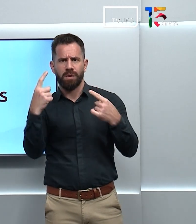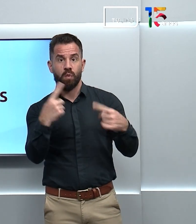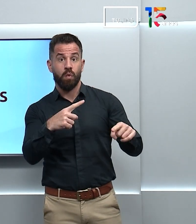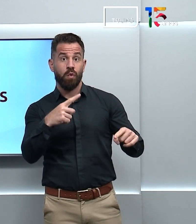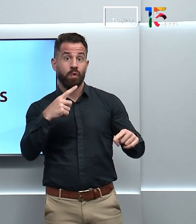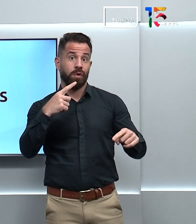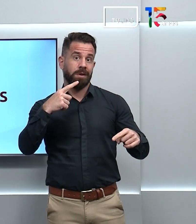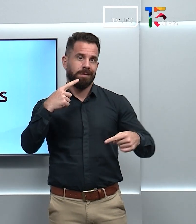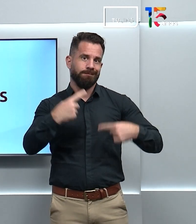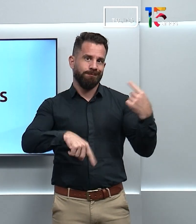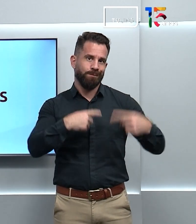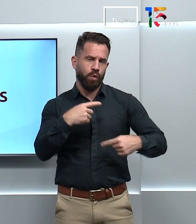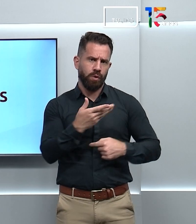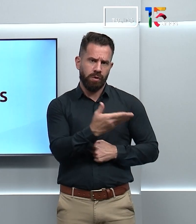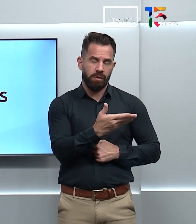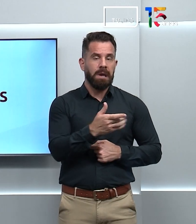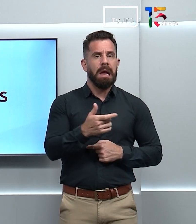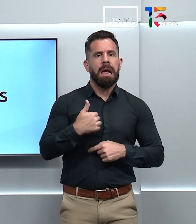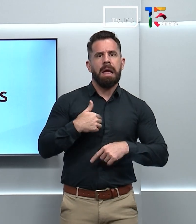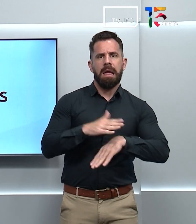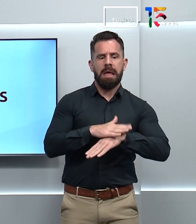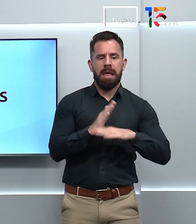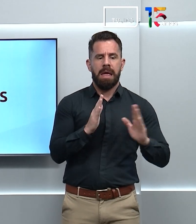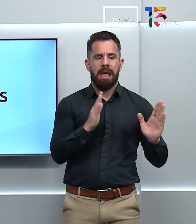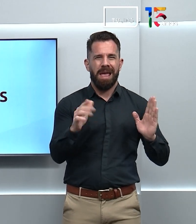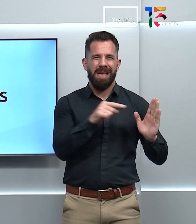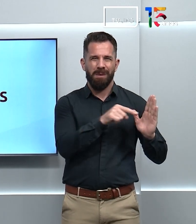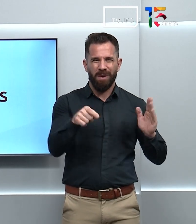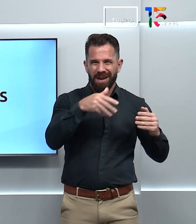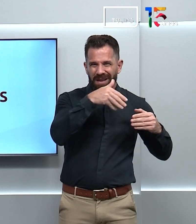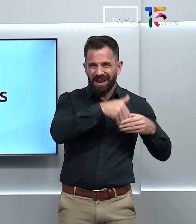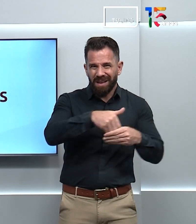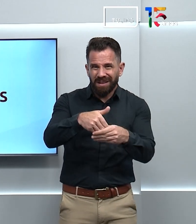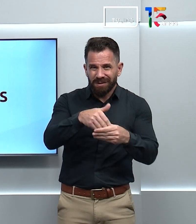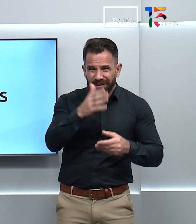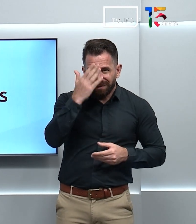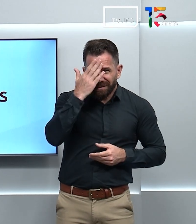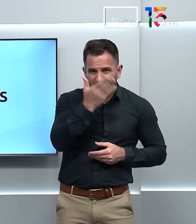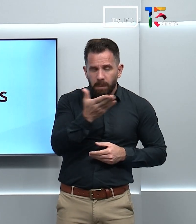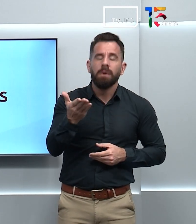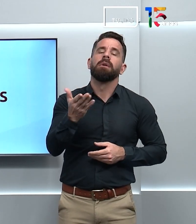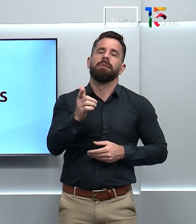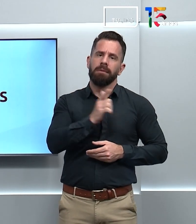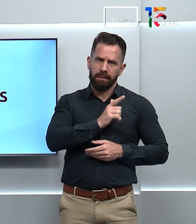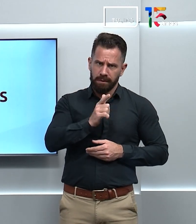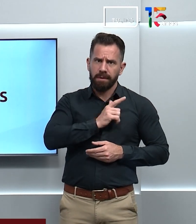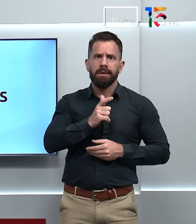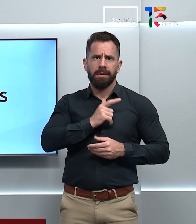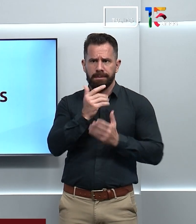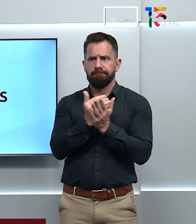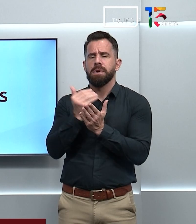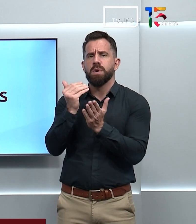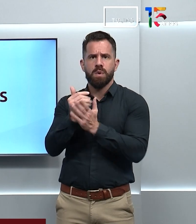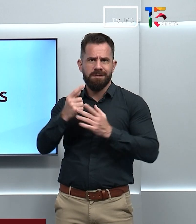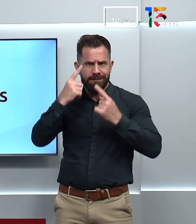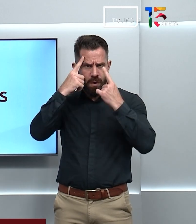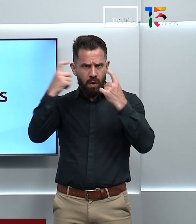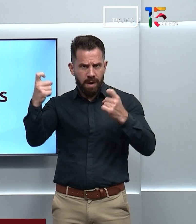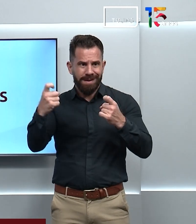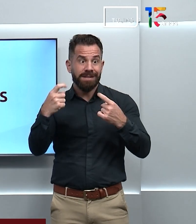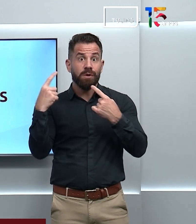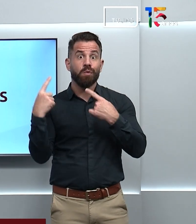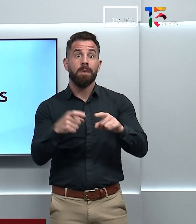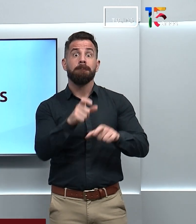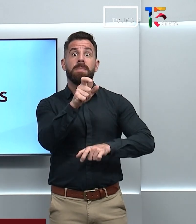em época de campanha eleitoral, um aumento no número de casos de violência contra candidatos que participaram